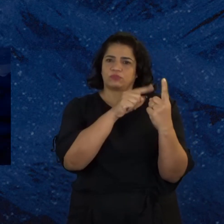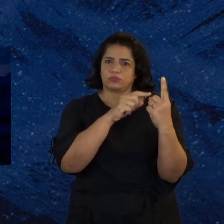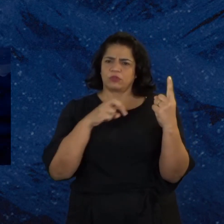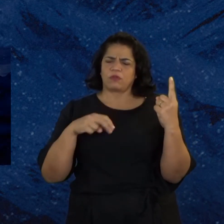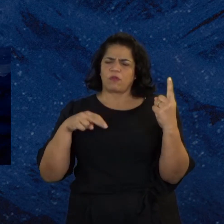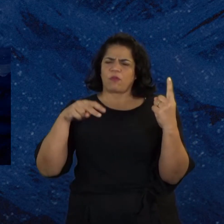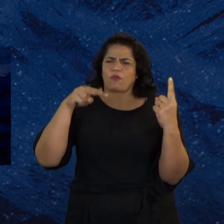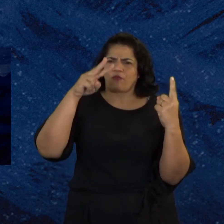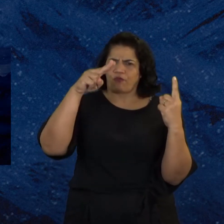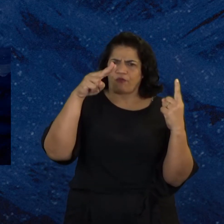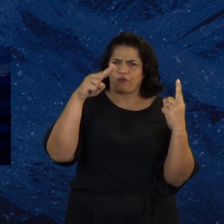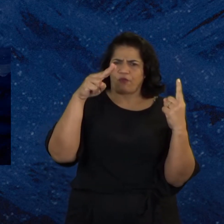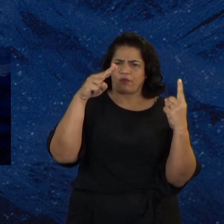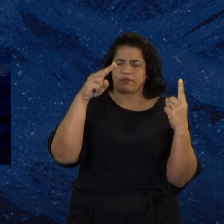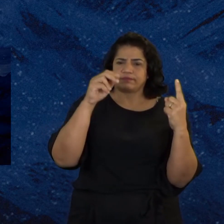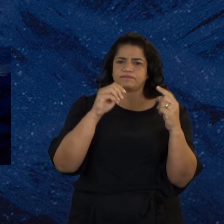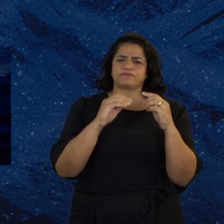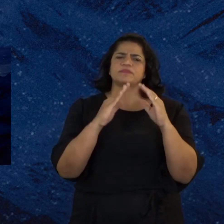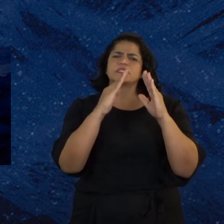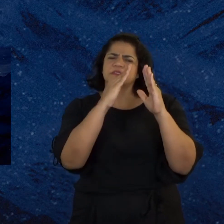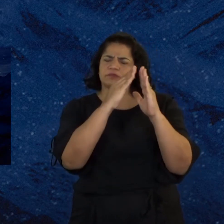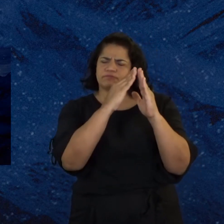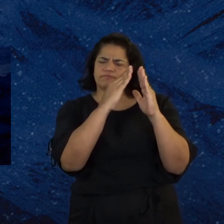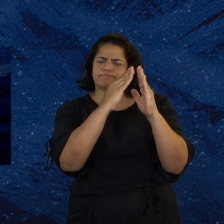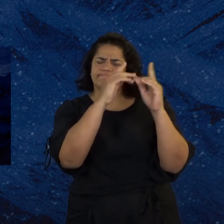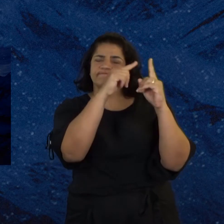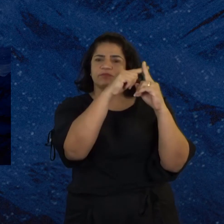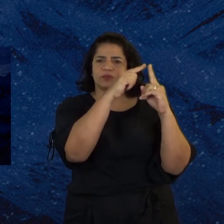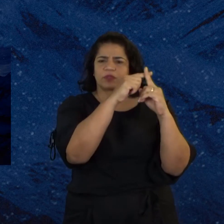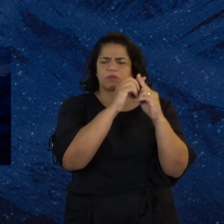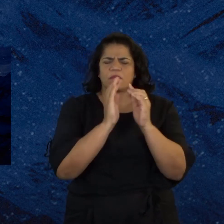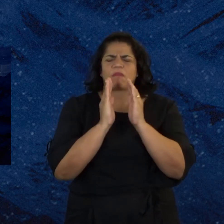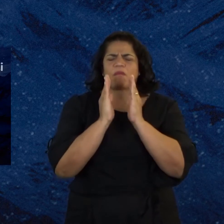Um fariseu e o outro publicano.